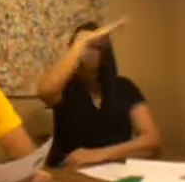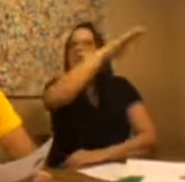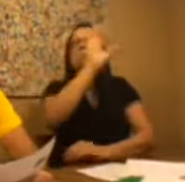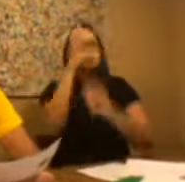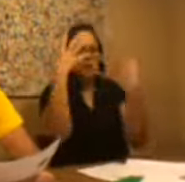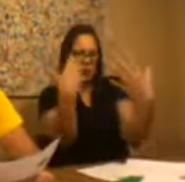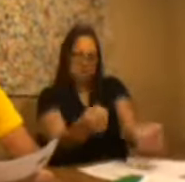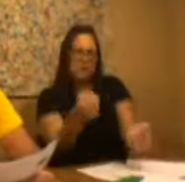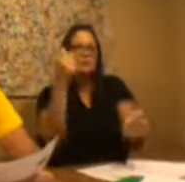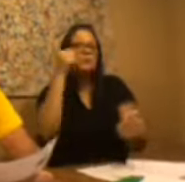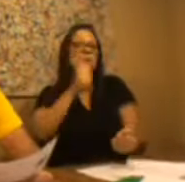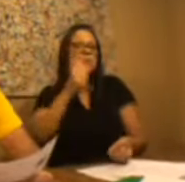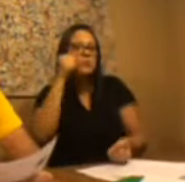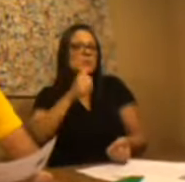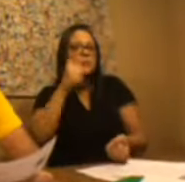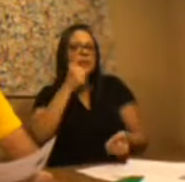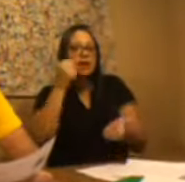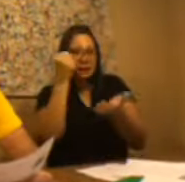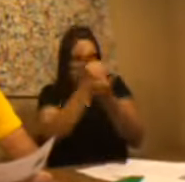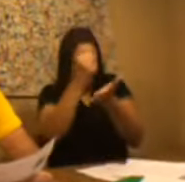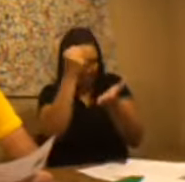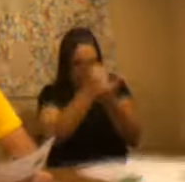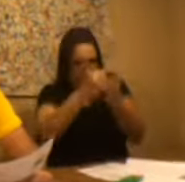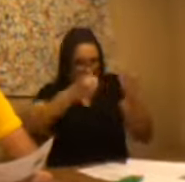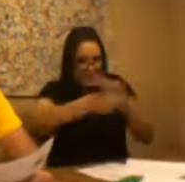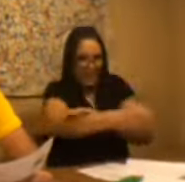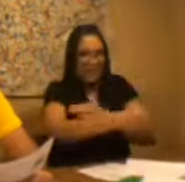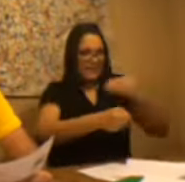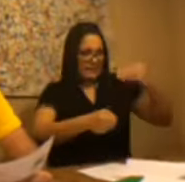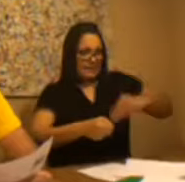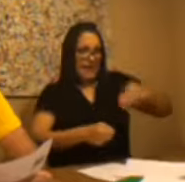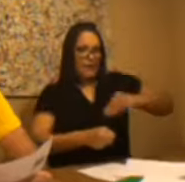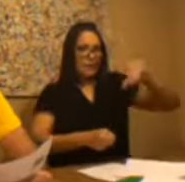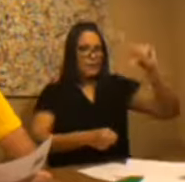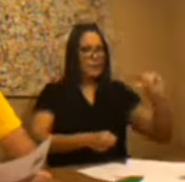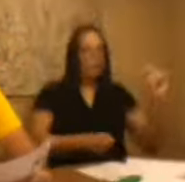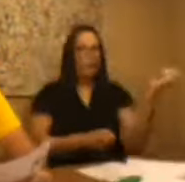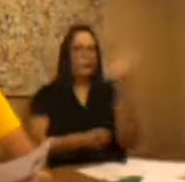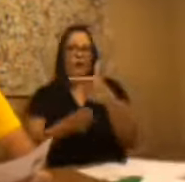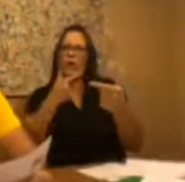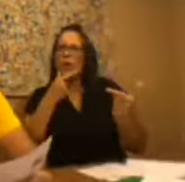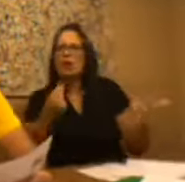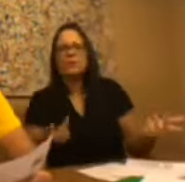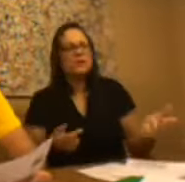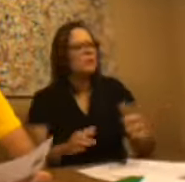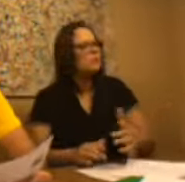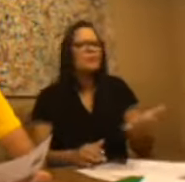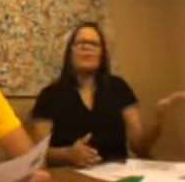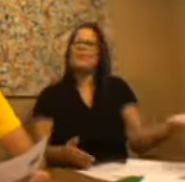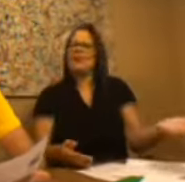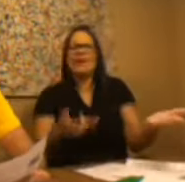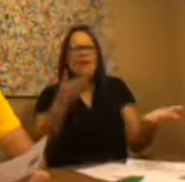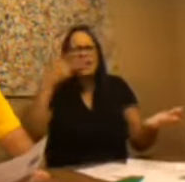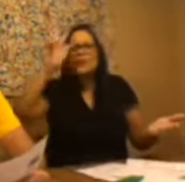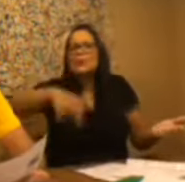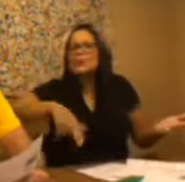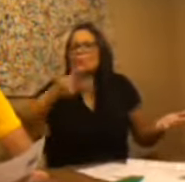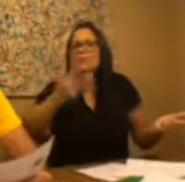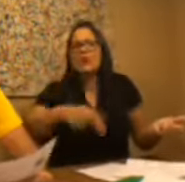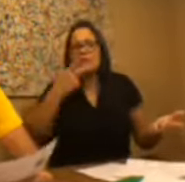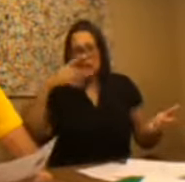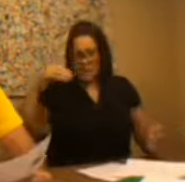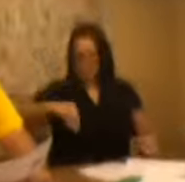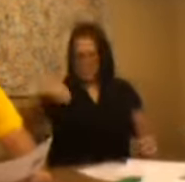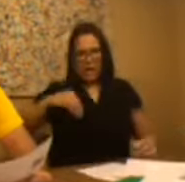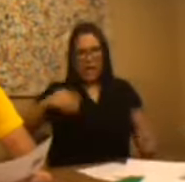estava se ele tem que se não existe onde é que eu falei isso falei no programa da luciana gimenez que o salário tem a ver com